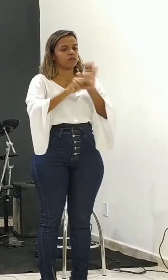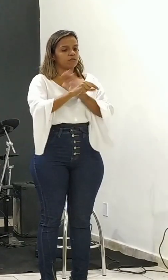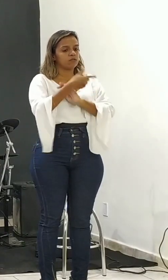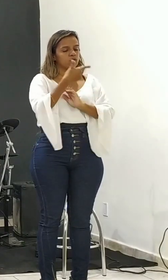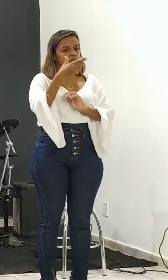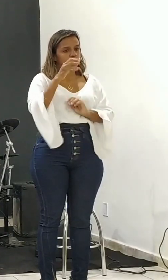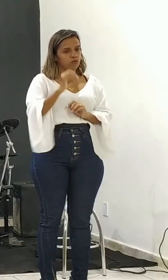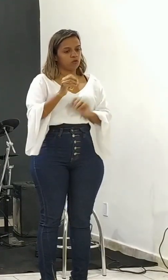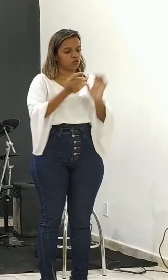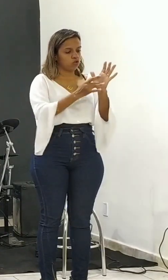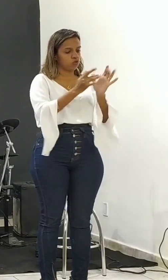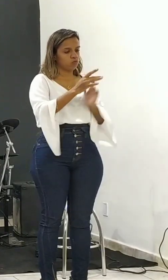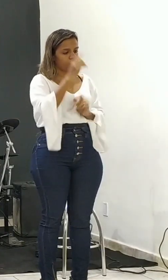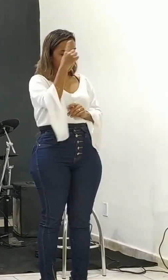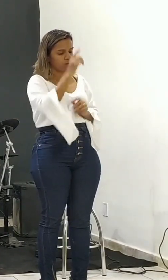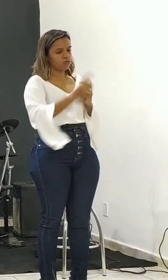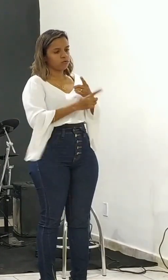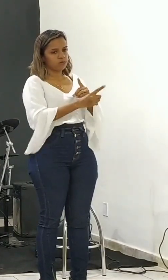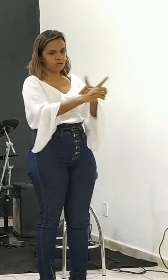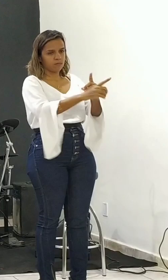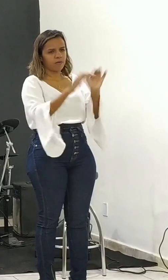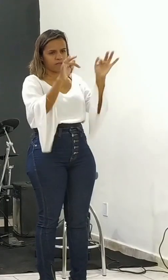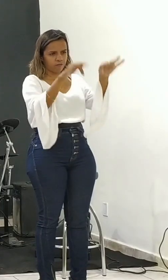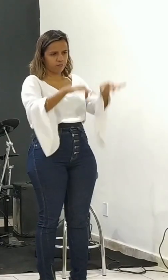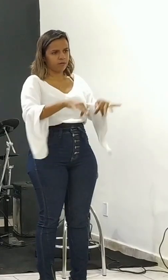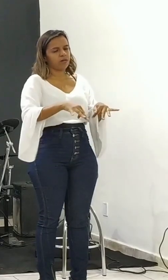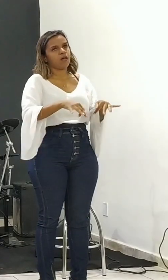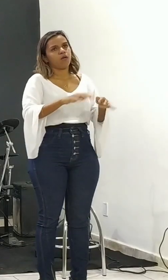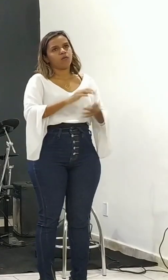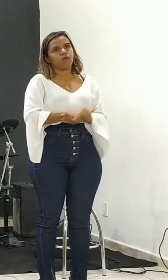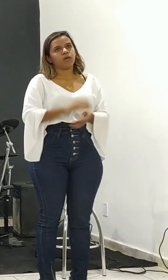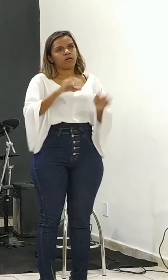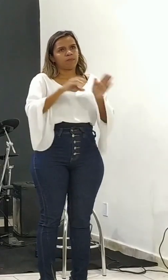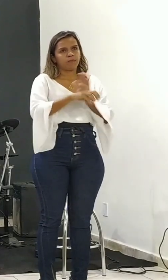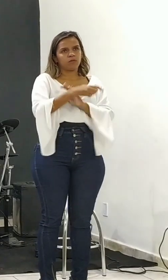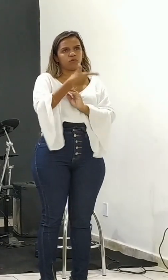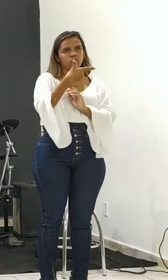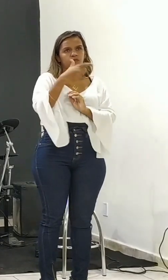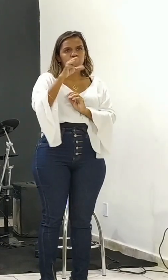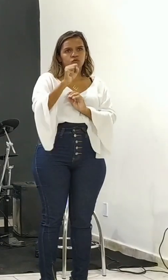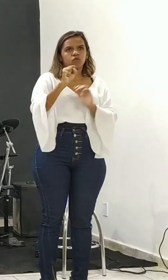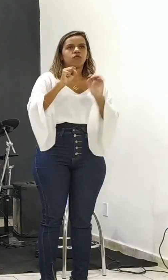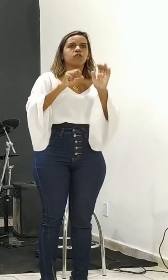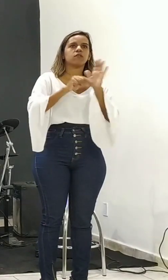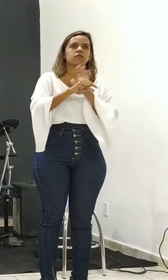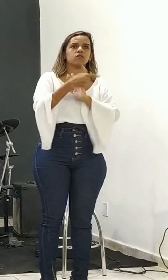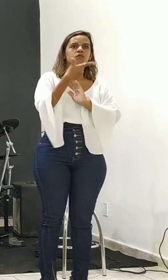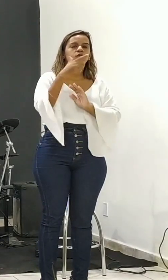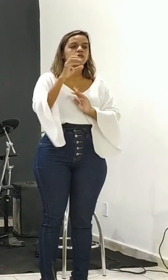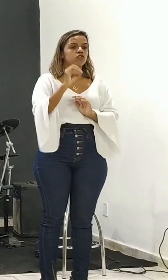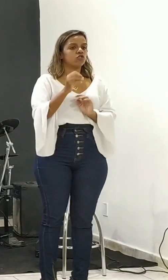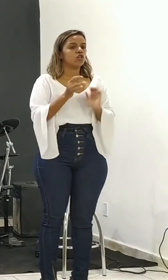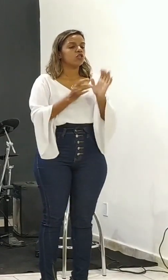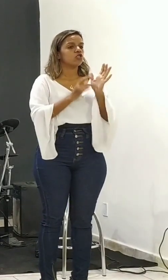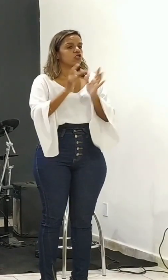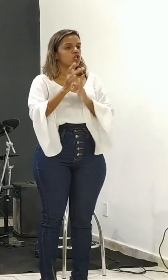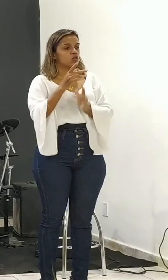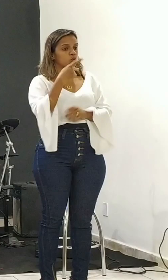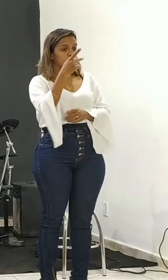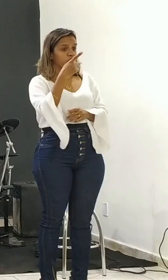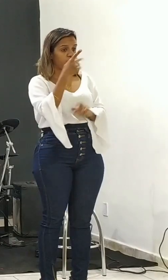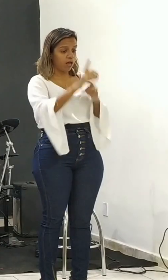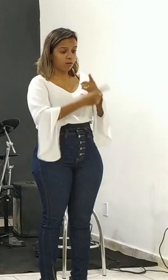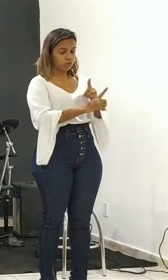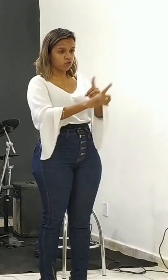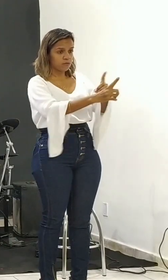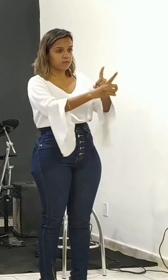os discípulos lá no final do livro de Mateus, capítulo 28, versículo 20, Jesus fala para os discípulos, ele